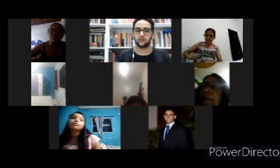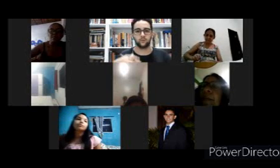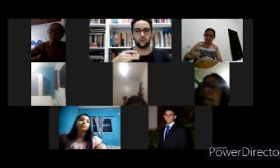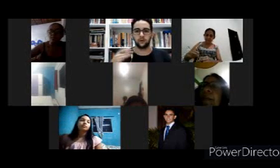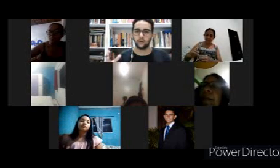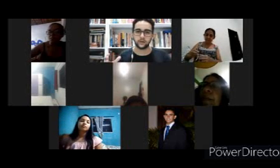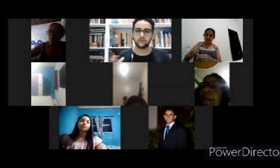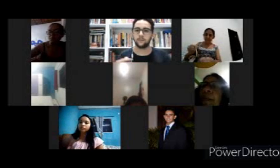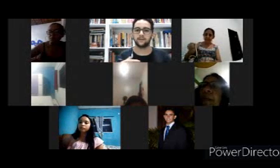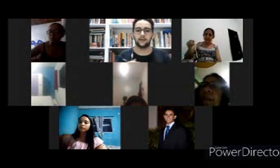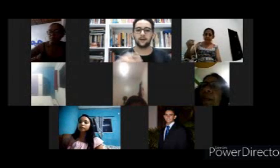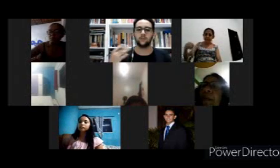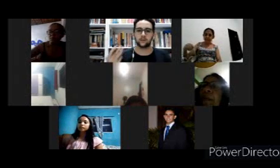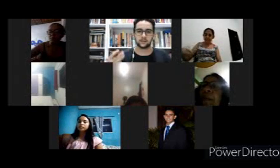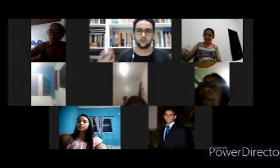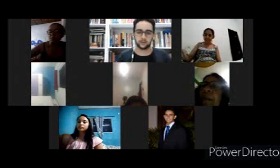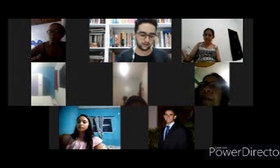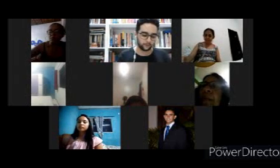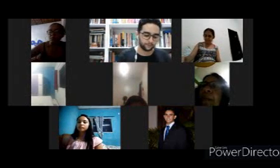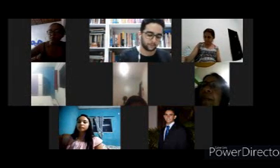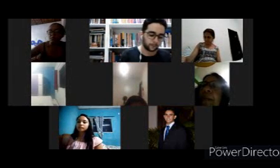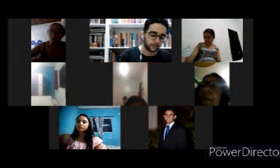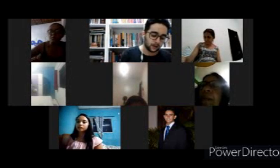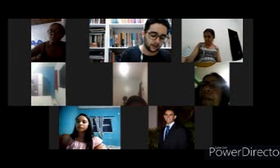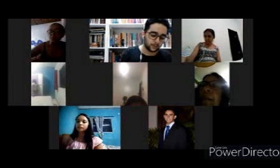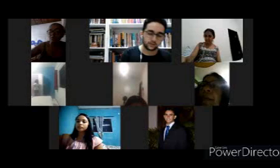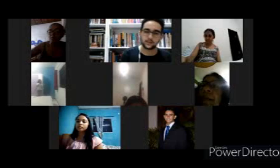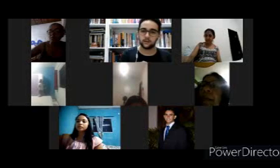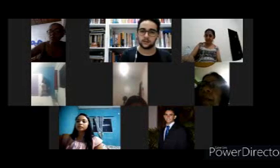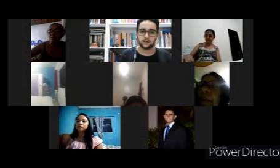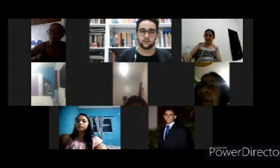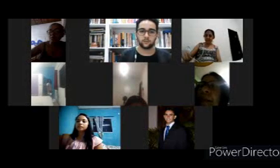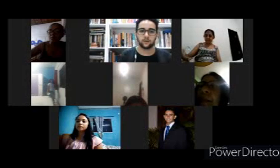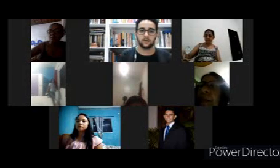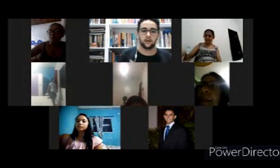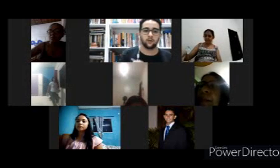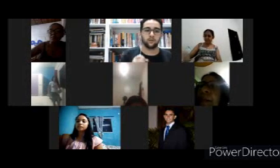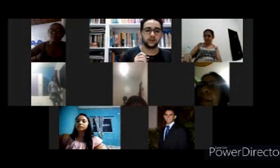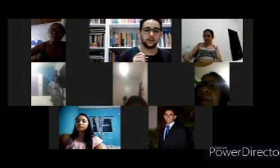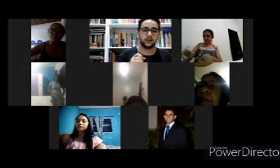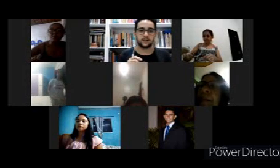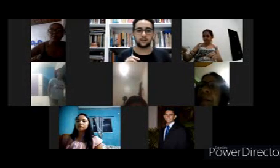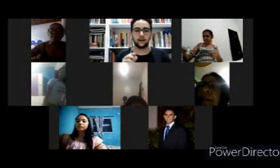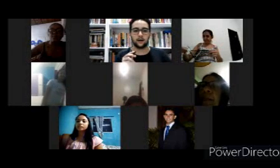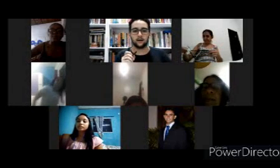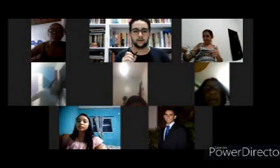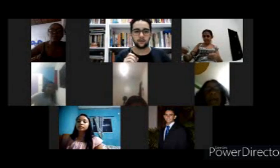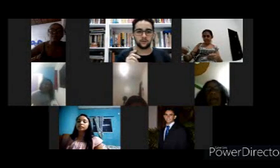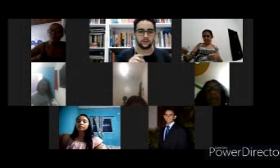um boa noite, mas que tenha uma saudação. Depois da saudação, vocês vão